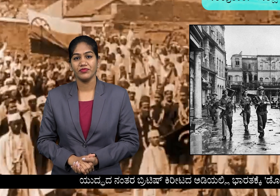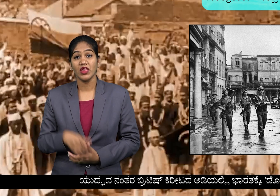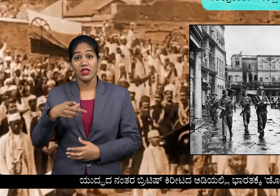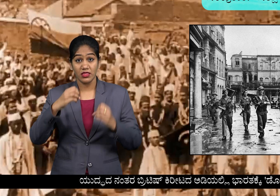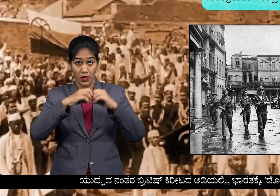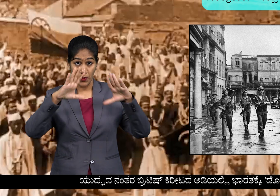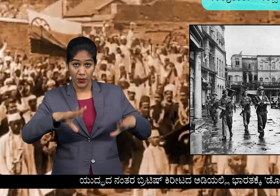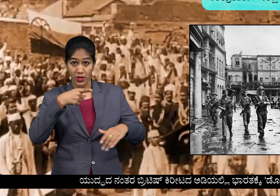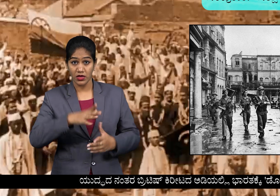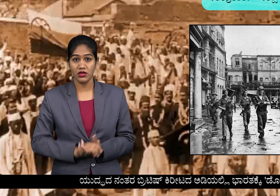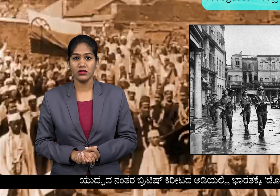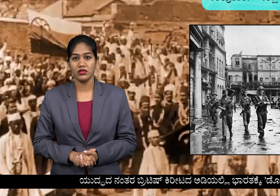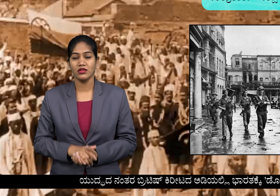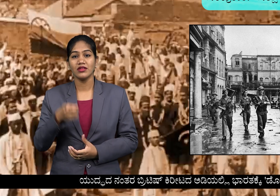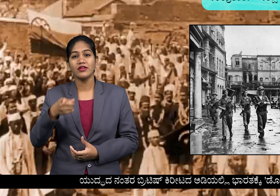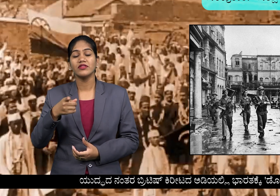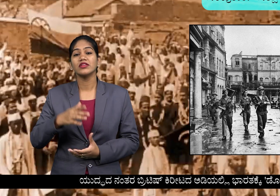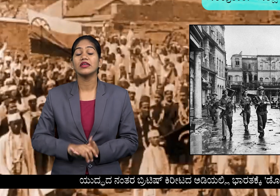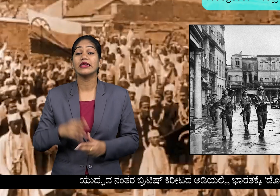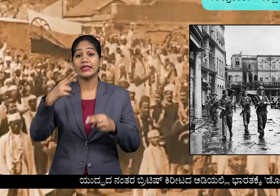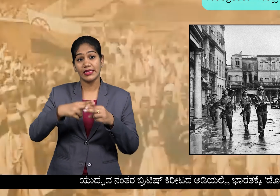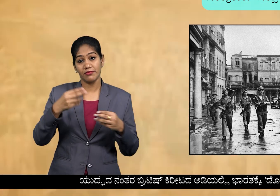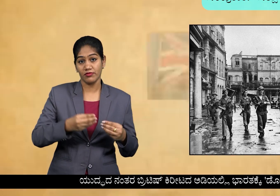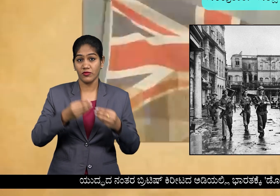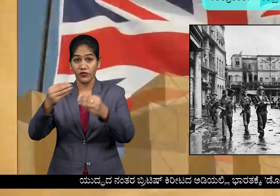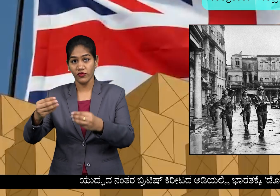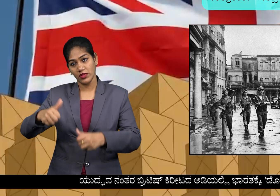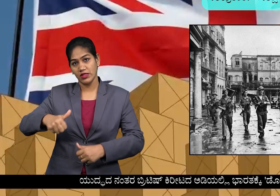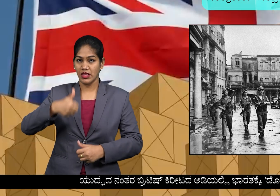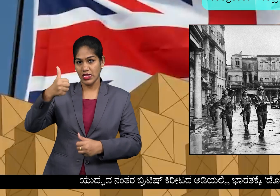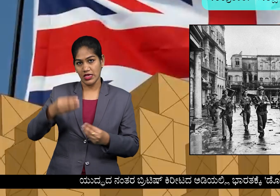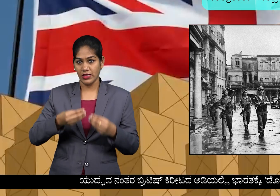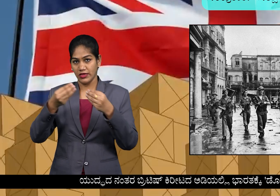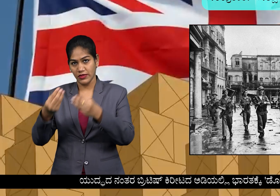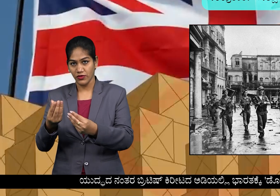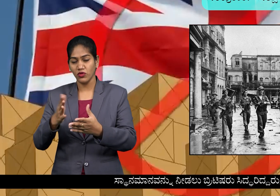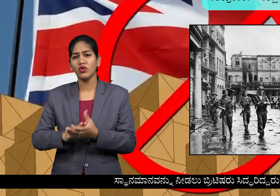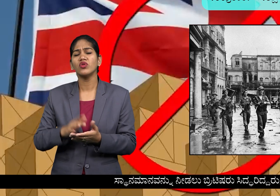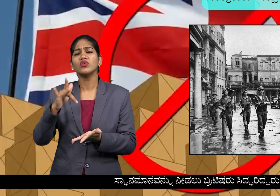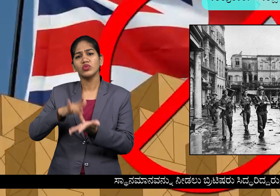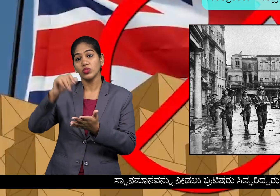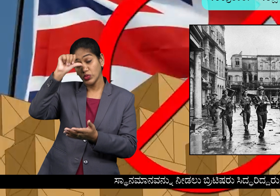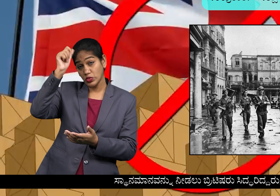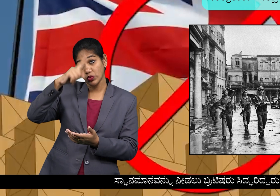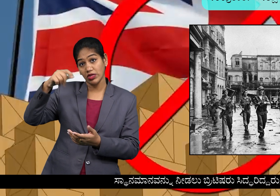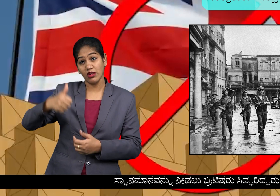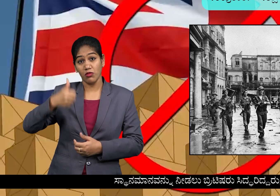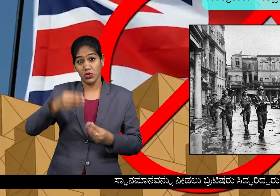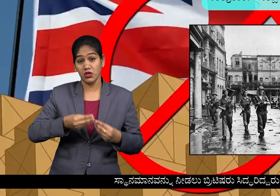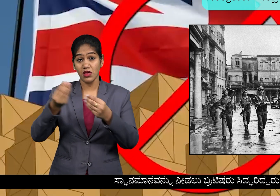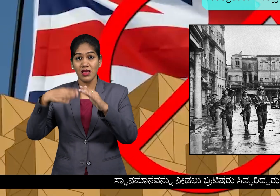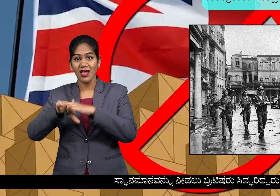ಯುದ್ಧದ ನಂತರ ಬ್ರಿಟಿಷ್ ಕಿರೀಟದ ಅಡಿಯಲ್ಲಿ ಭಾರತಕ್ಕೆ ಡೊಮಿನಿಯನ್ ಸ್ಥಾನವನ್ನು ನೀಡಲು